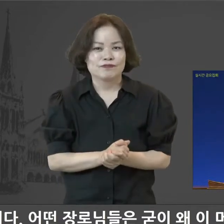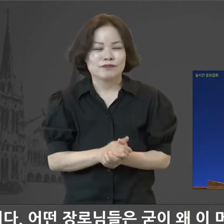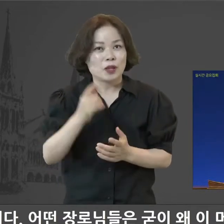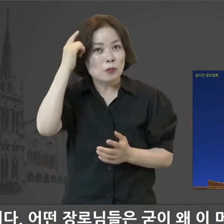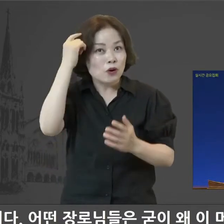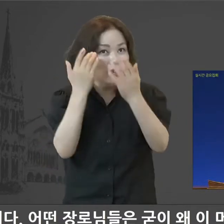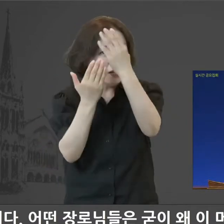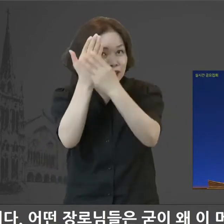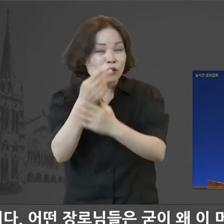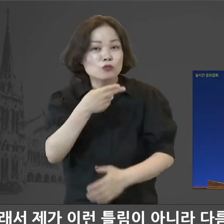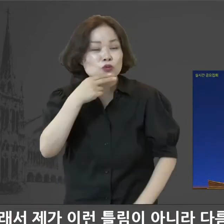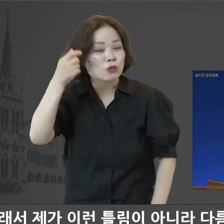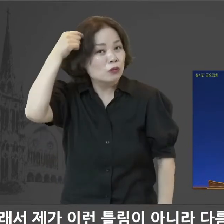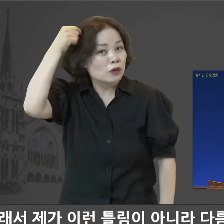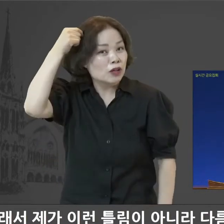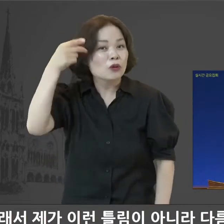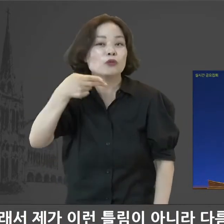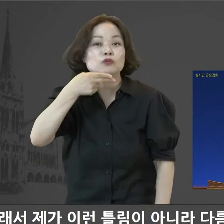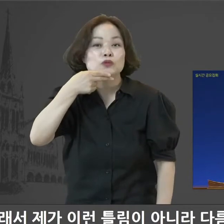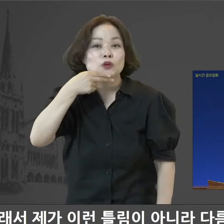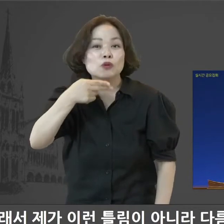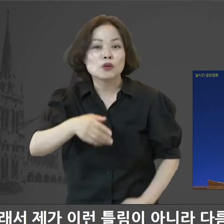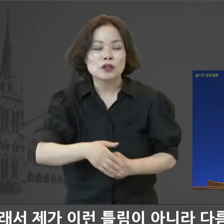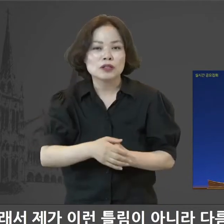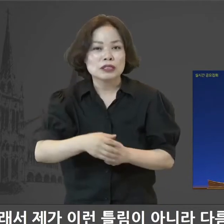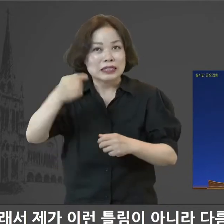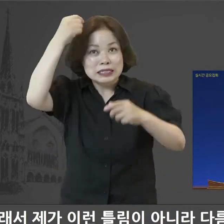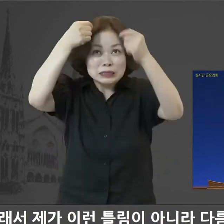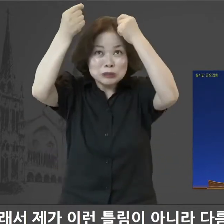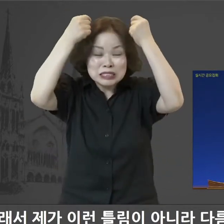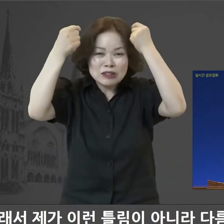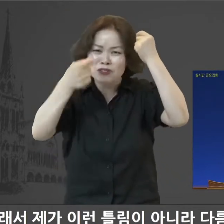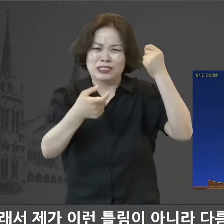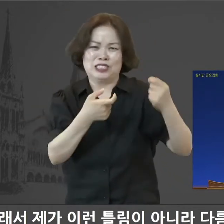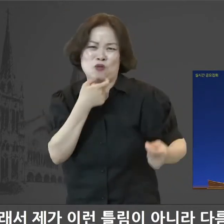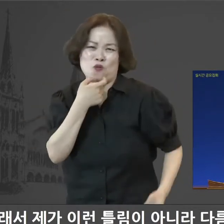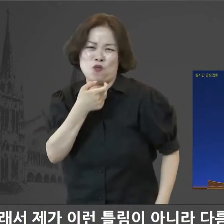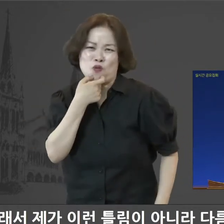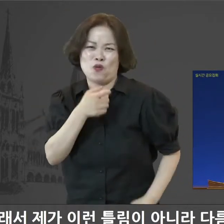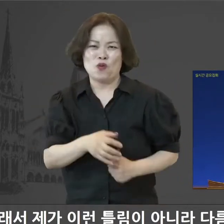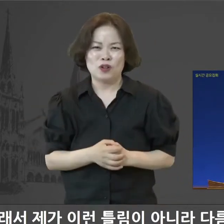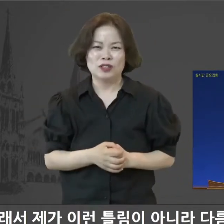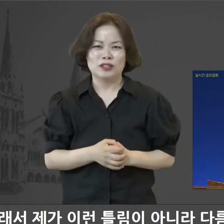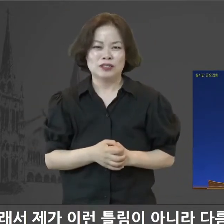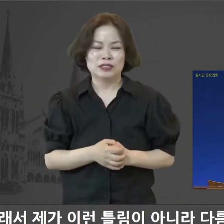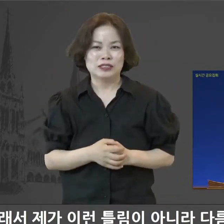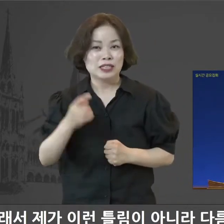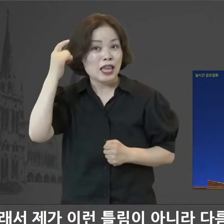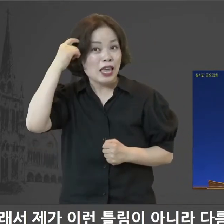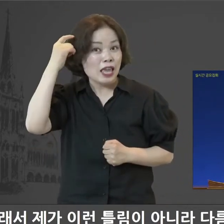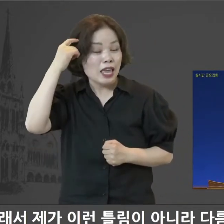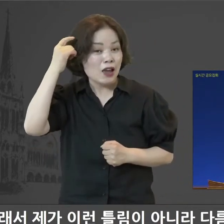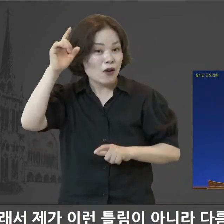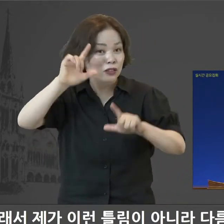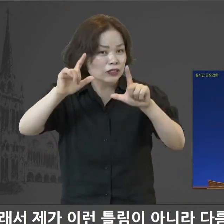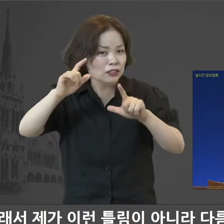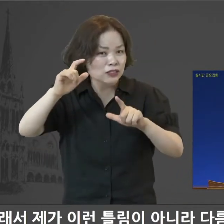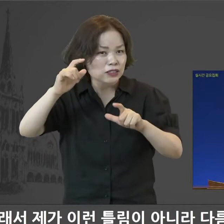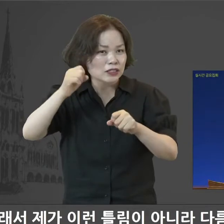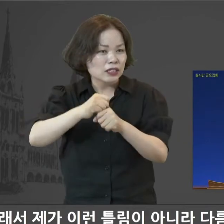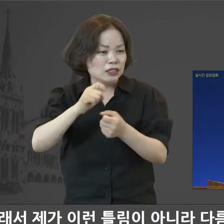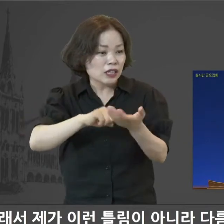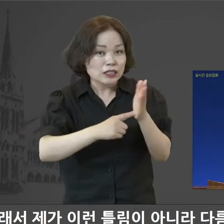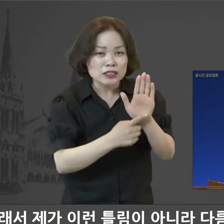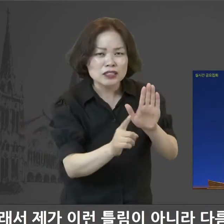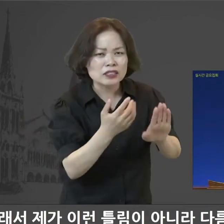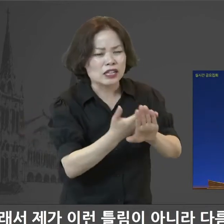걸 제가 어떻게 하겠습니까? 근데 이제 저는 심는 걸 별로 선호하지 않거든요. 그러니까 헤어스타일이 빛을 발하는 것은